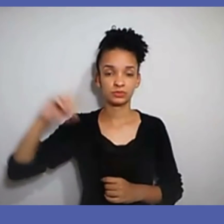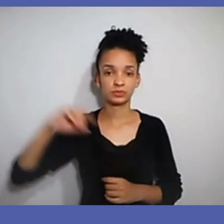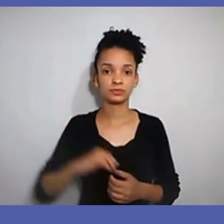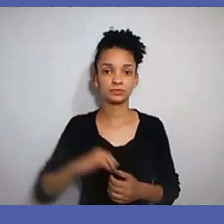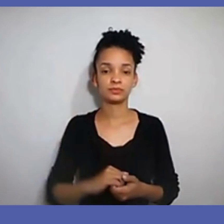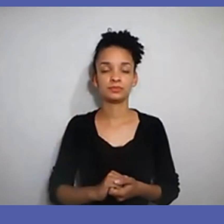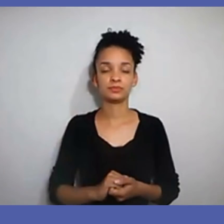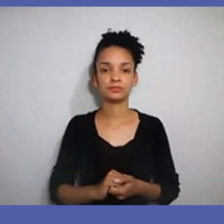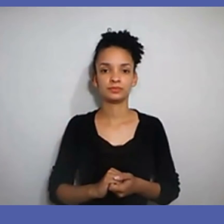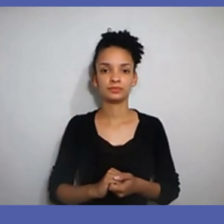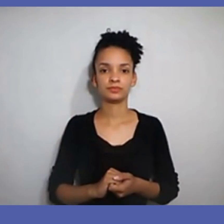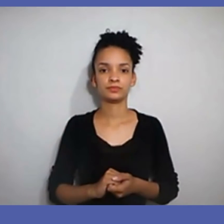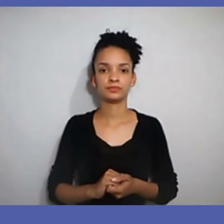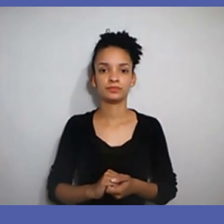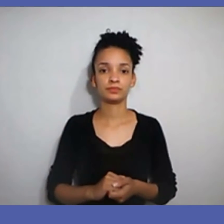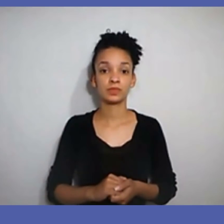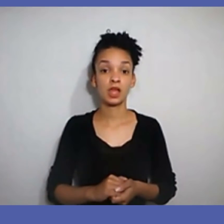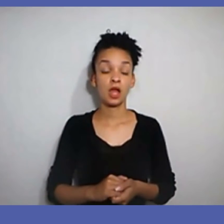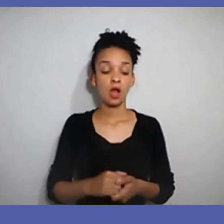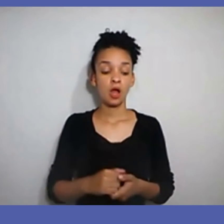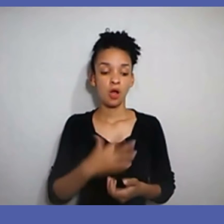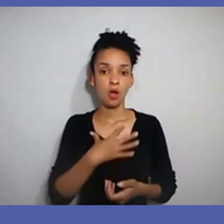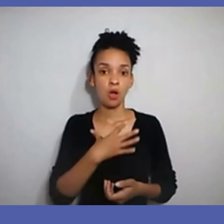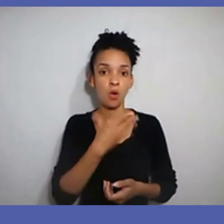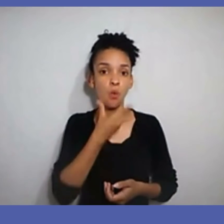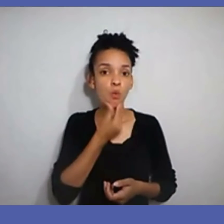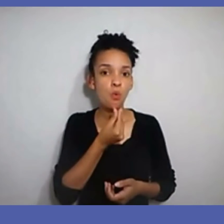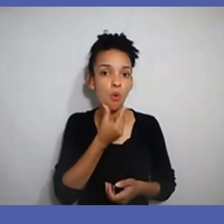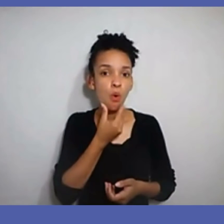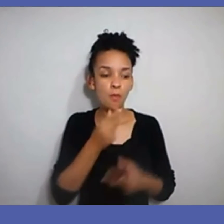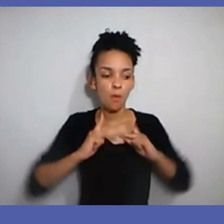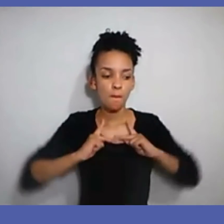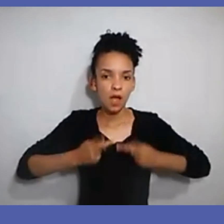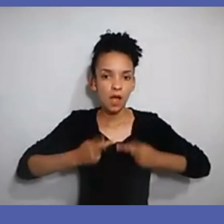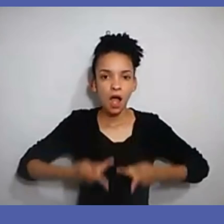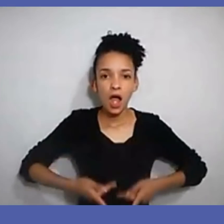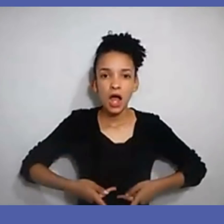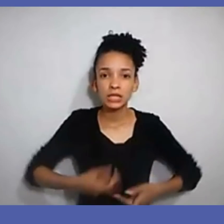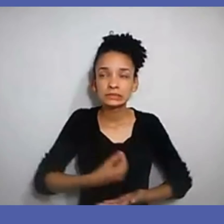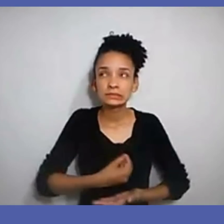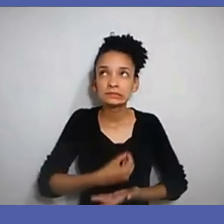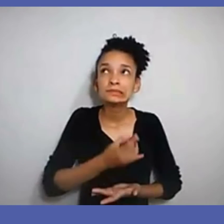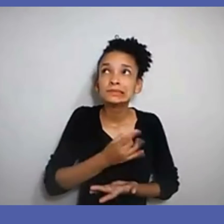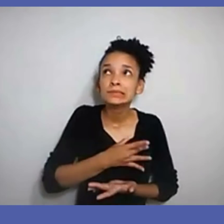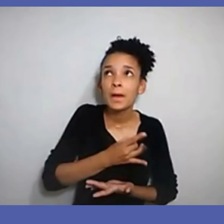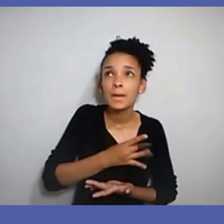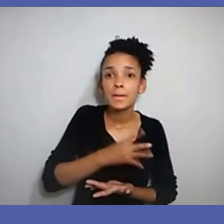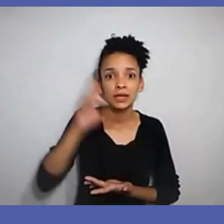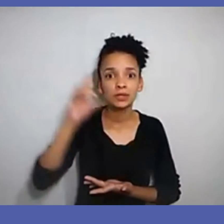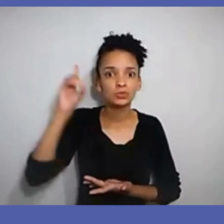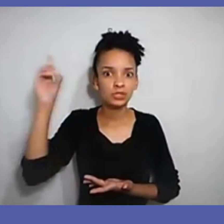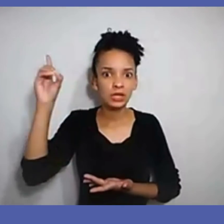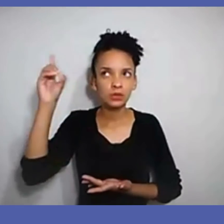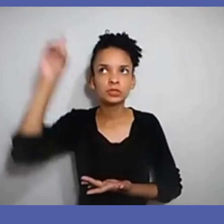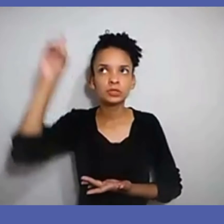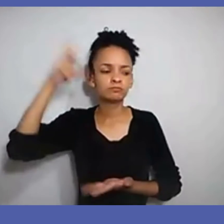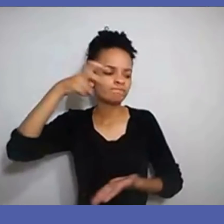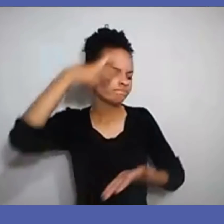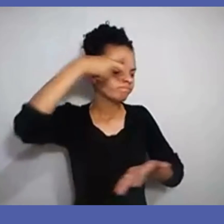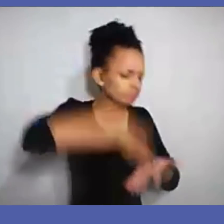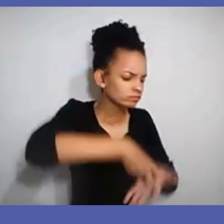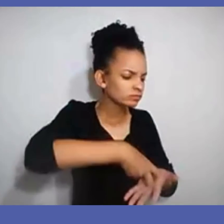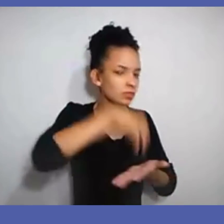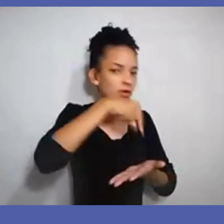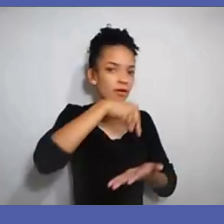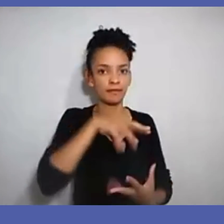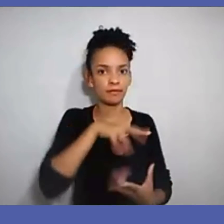homem vivia atemorizado, com medo de Deus castigar novamente o homem se o homem errasse. E